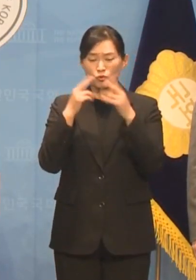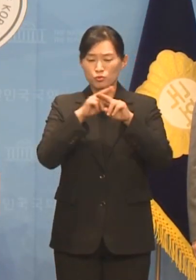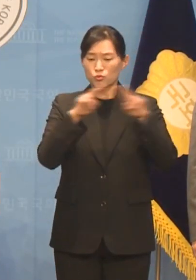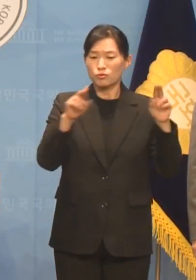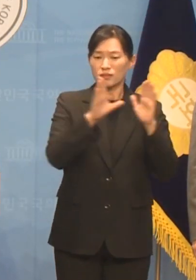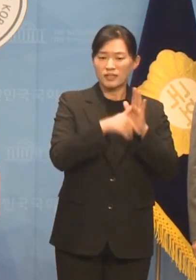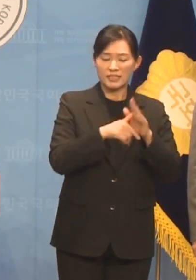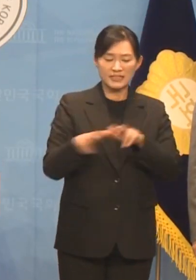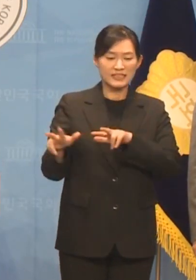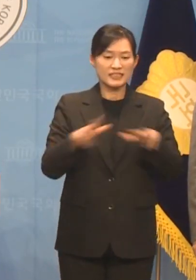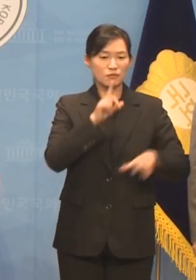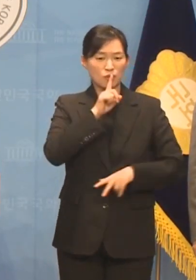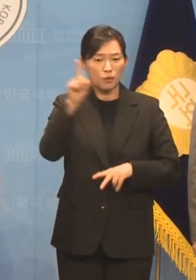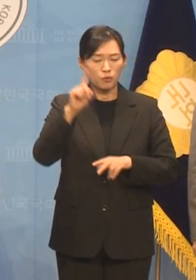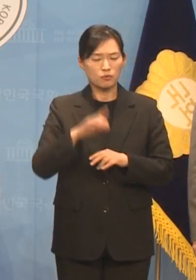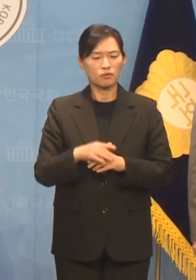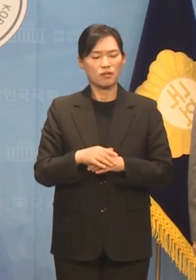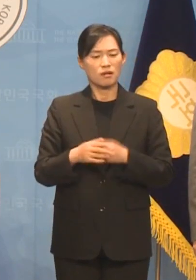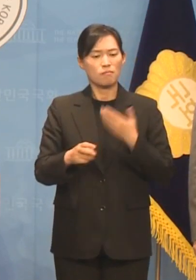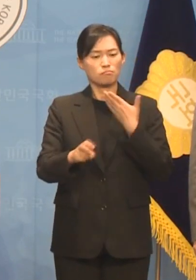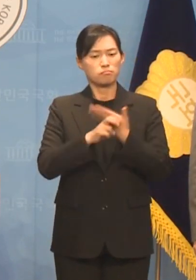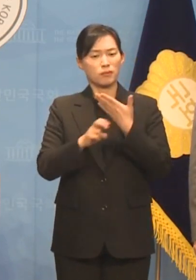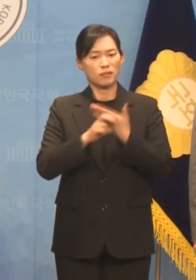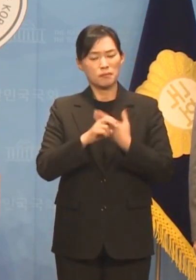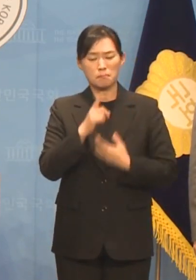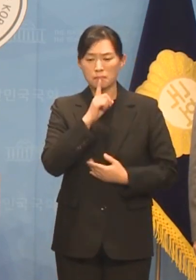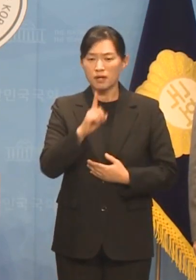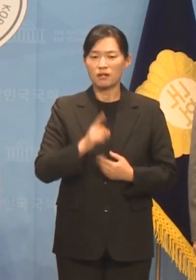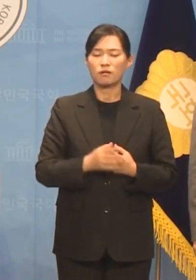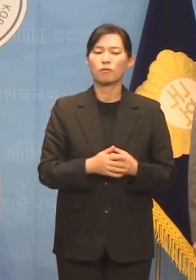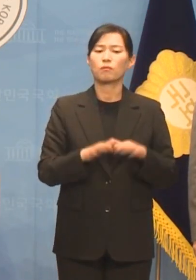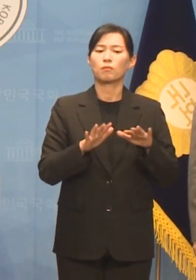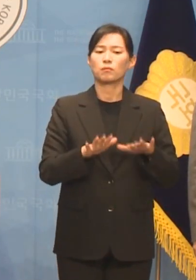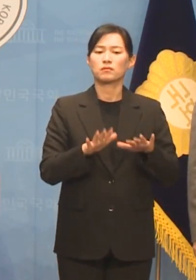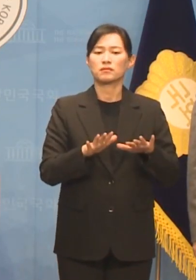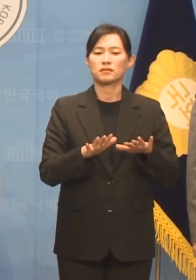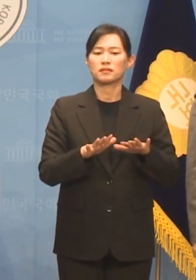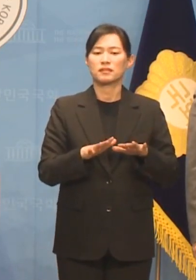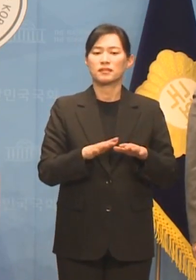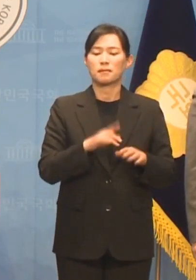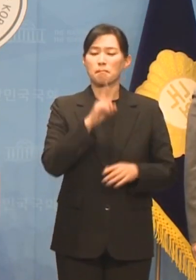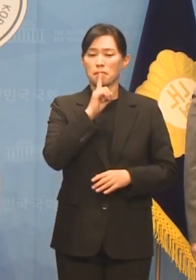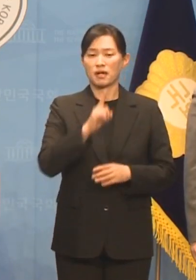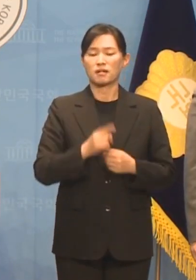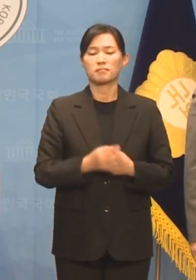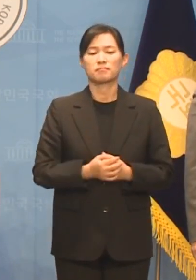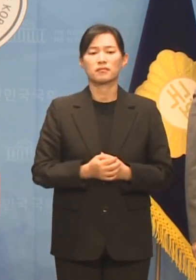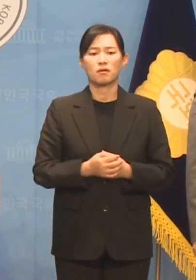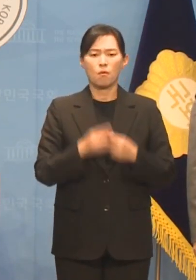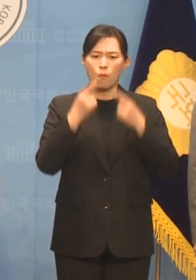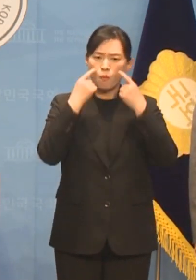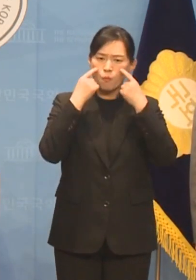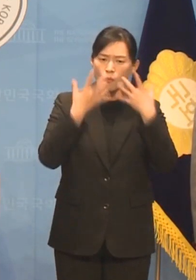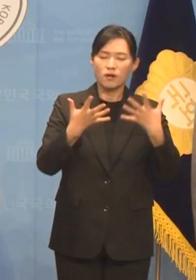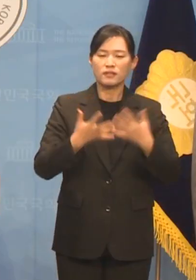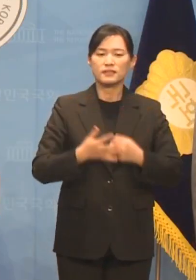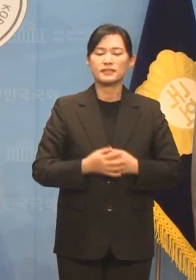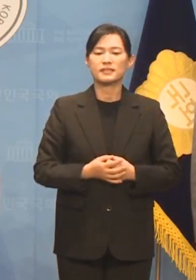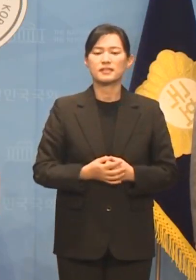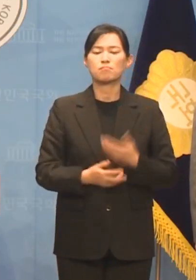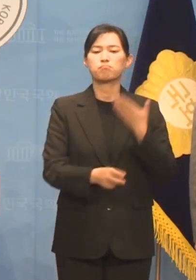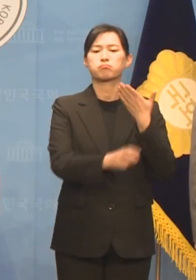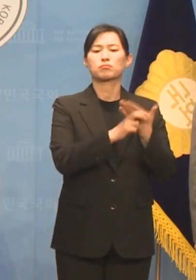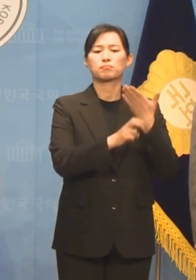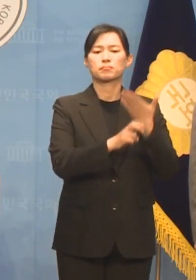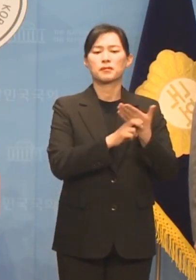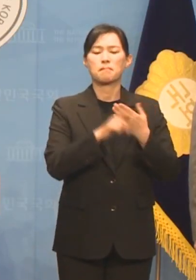즉시 항고는 위헌이다라는 취지로 오늘 발언을 했습니다. 명백한